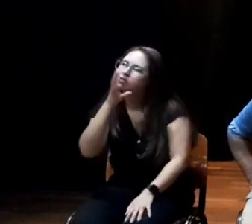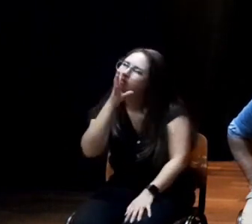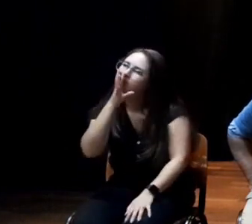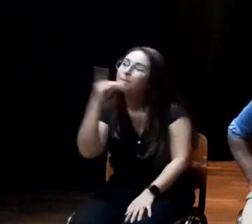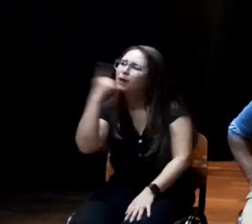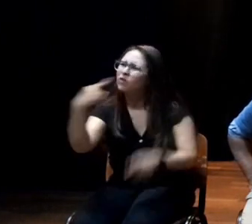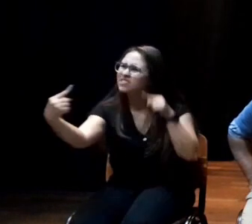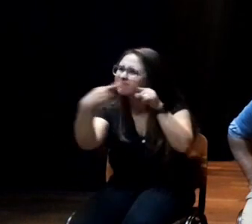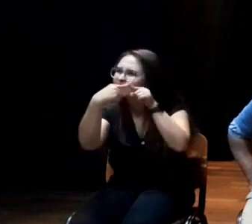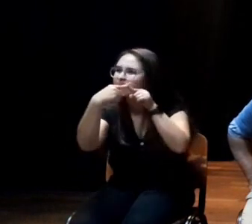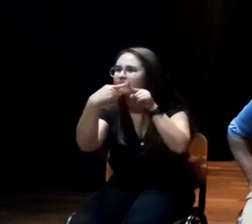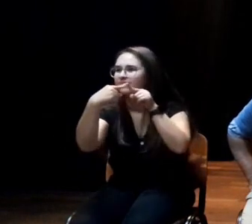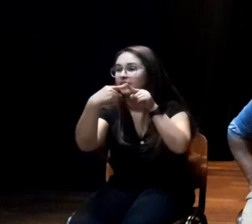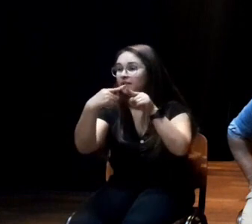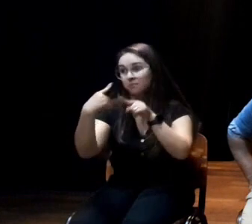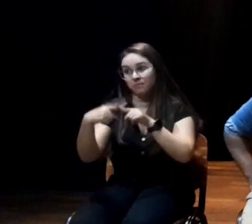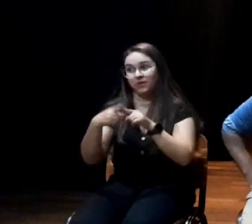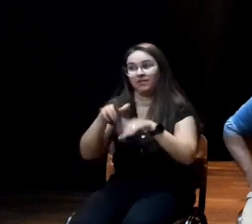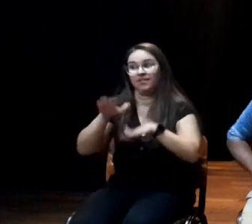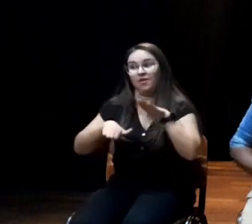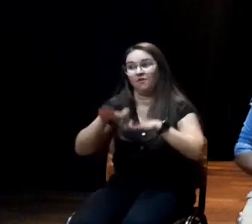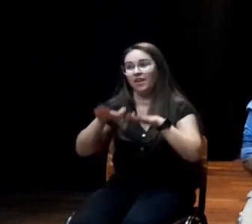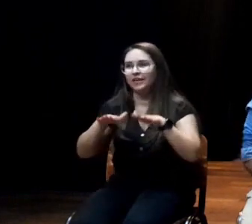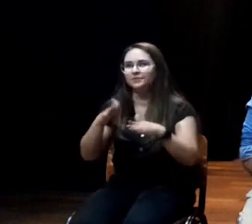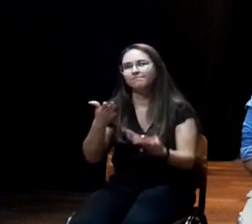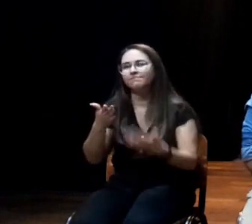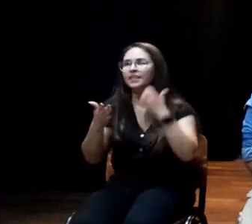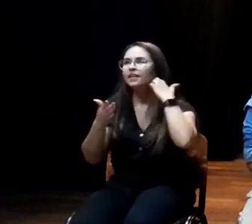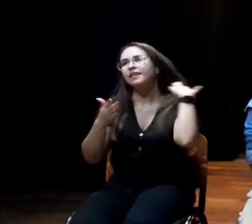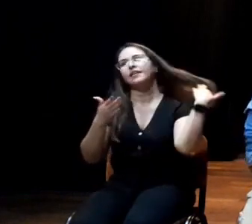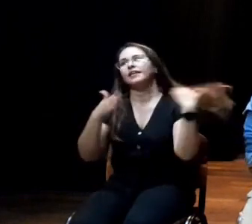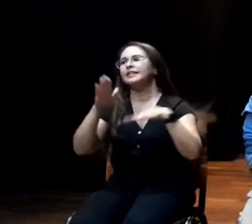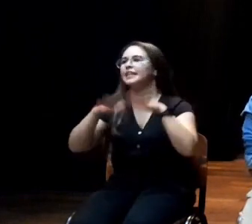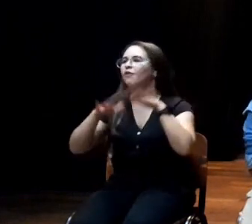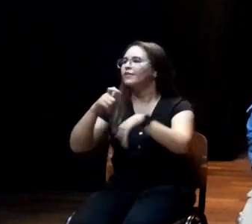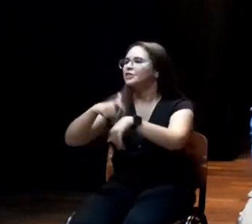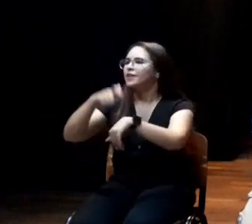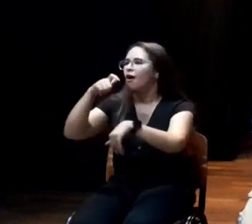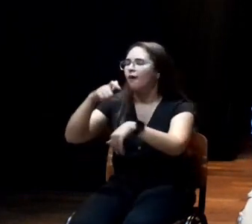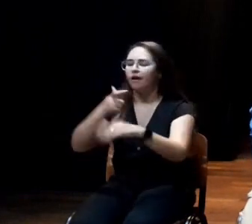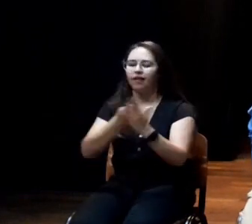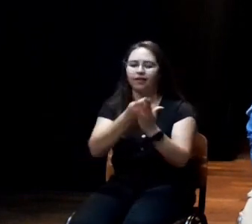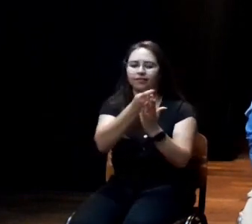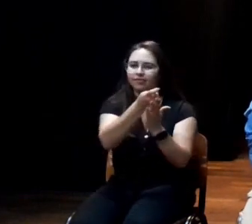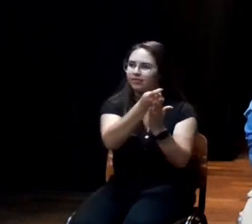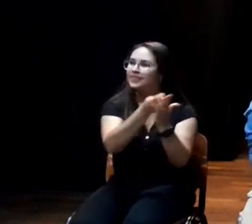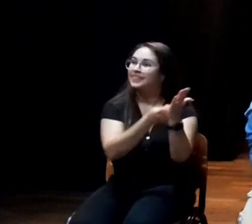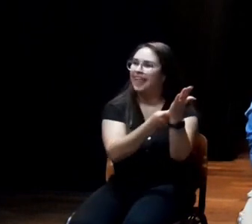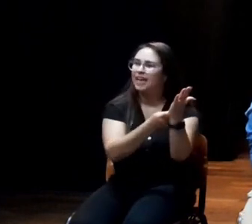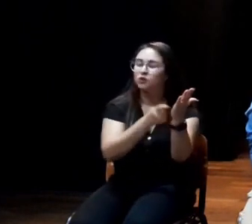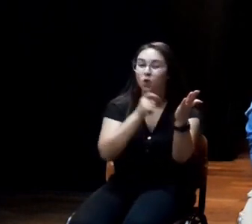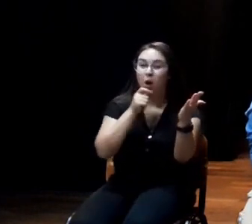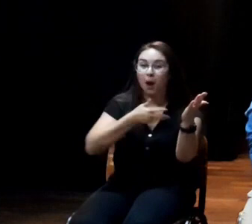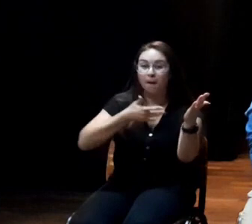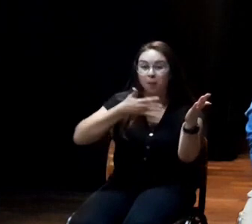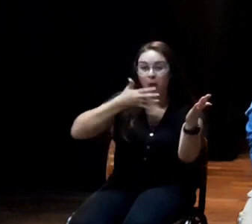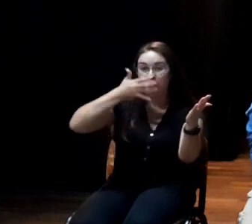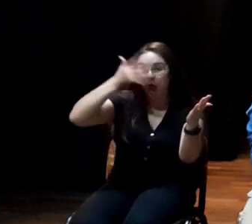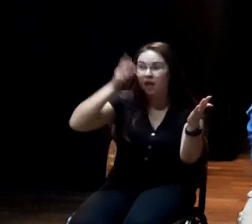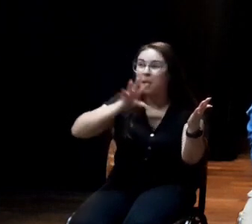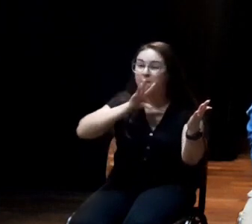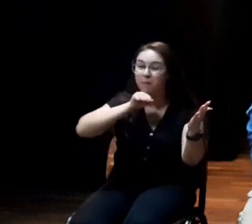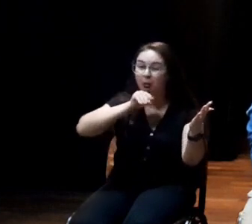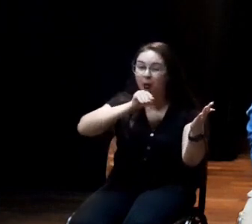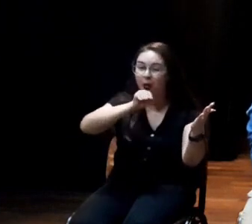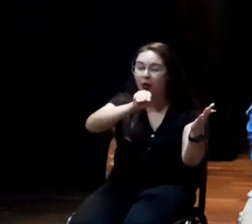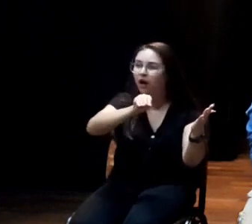afinar, porque talvez, uma coisa, né? Talvez no momento em que o texto é dito com uma velocidade absurda, talvez